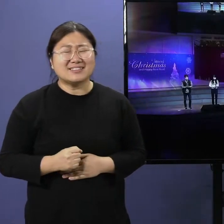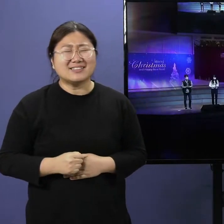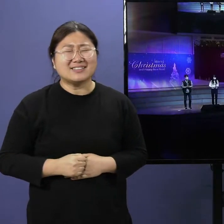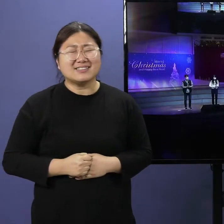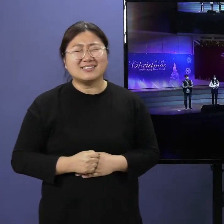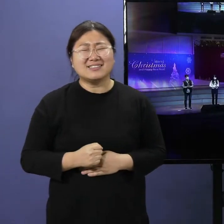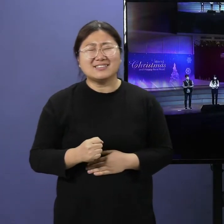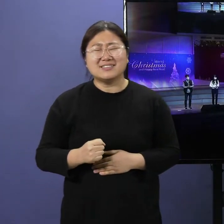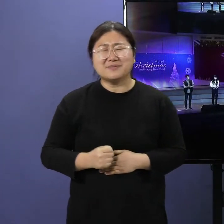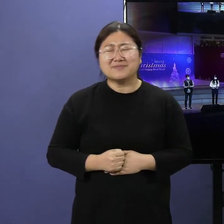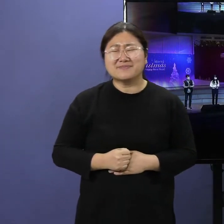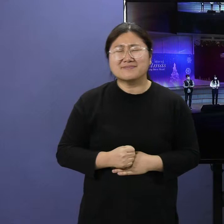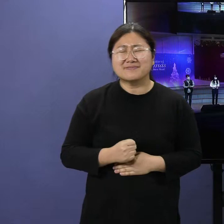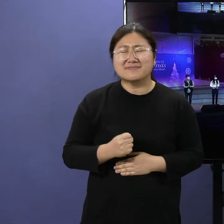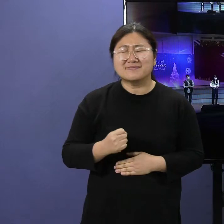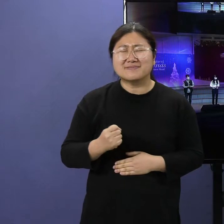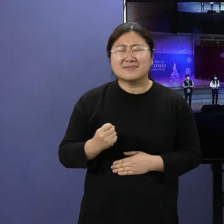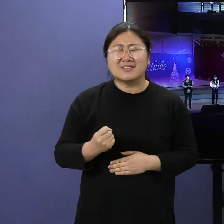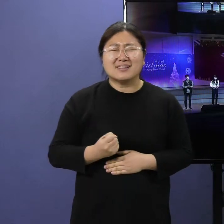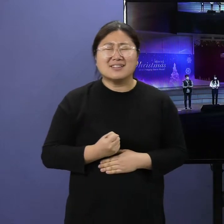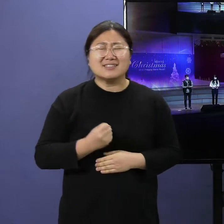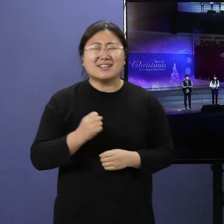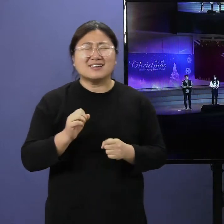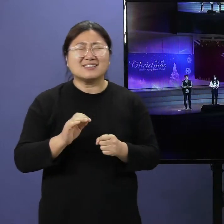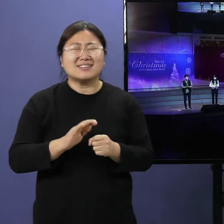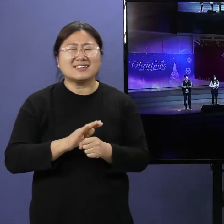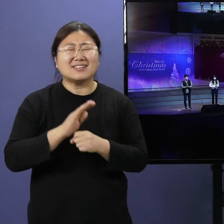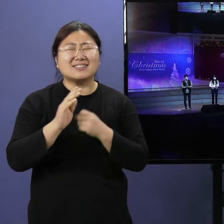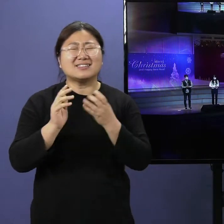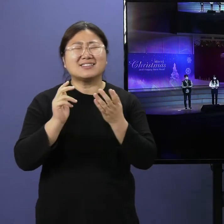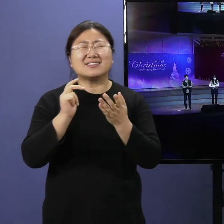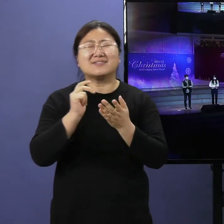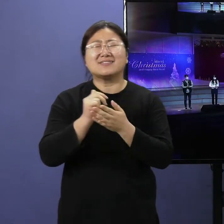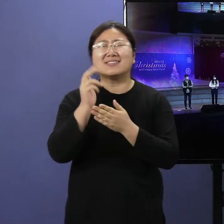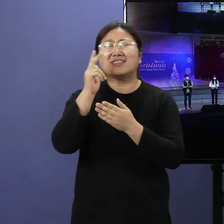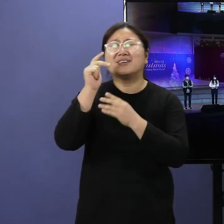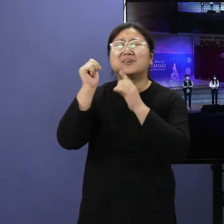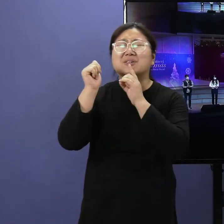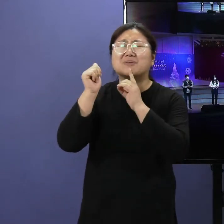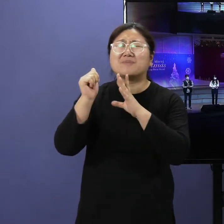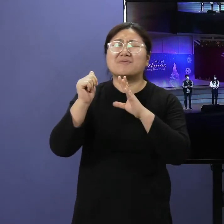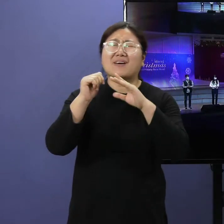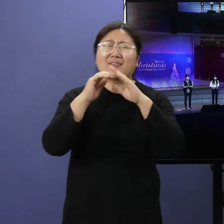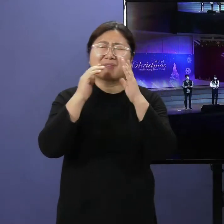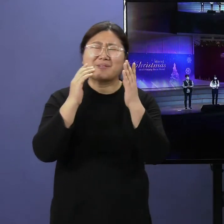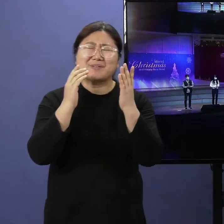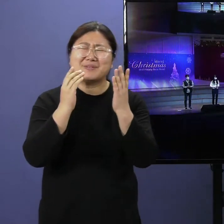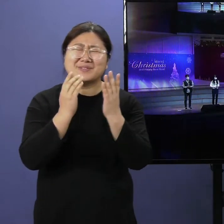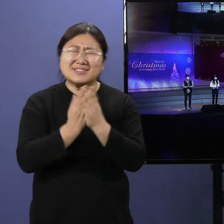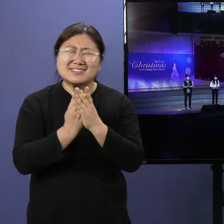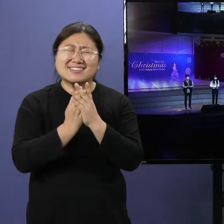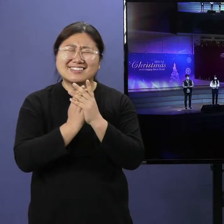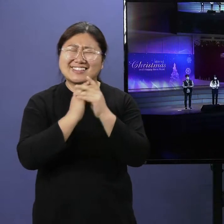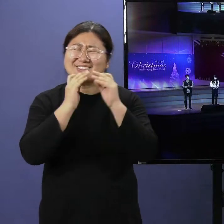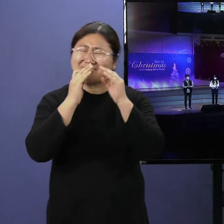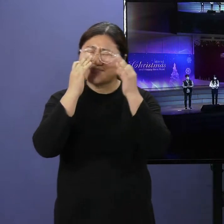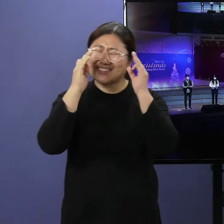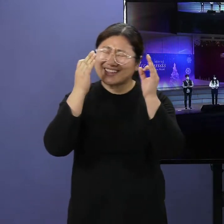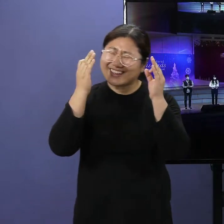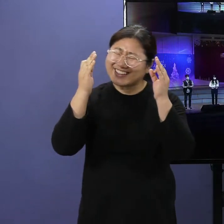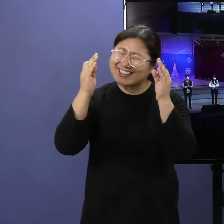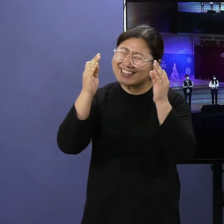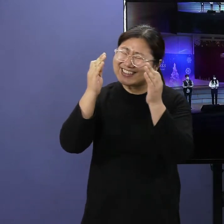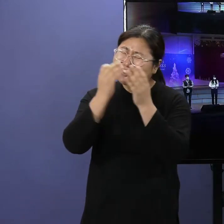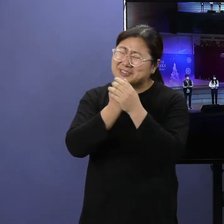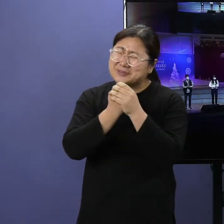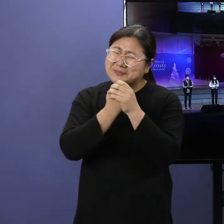사랑하는 하나님, 오늘 주님만 간절히 구합니다. 주님, 우리의 주님을 향한 이 고백 받아주시고 이 자리에 임재하여